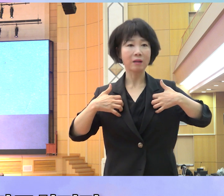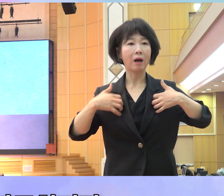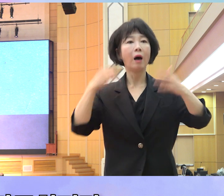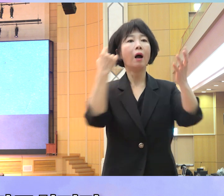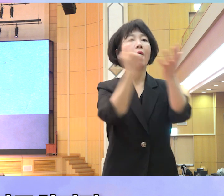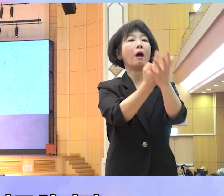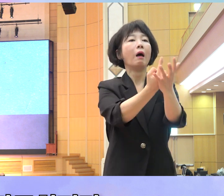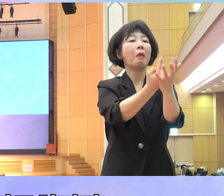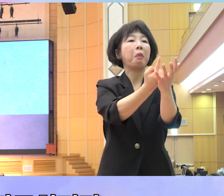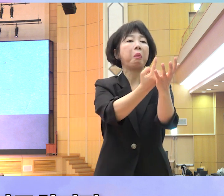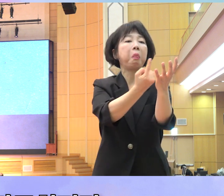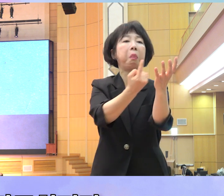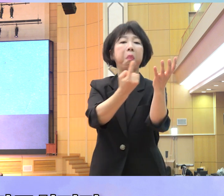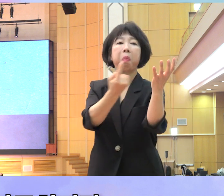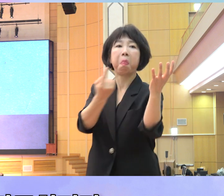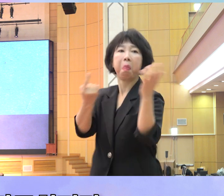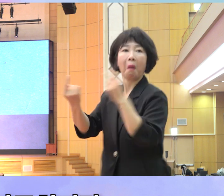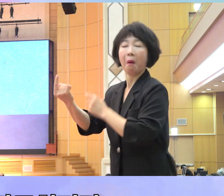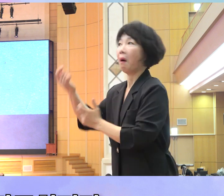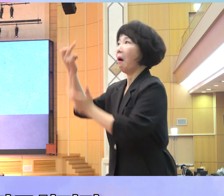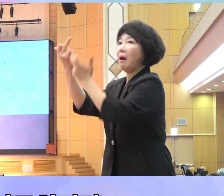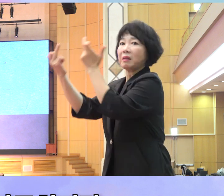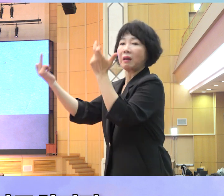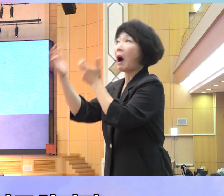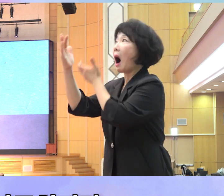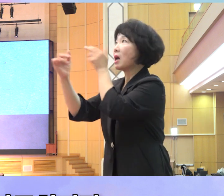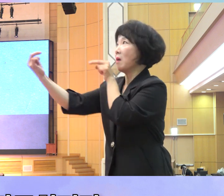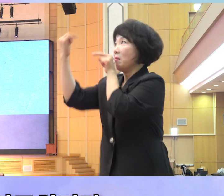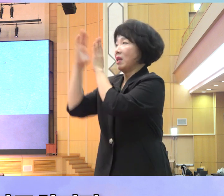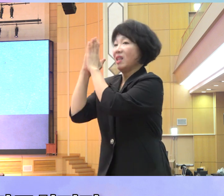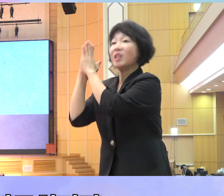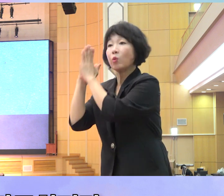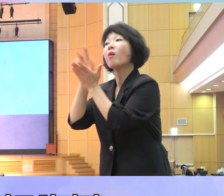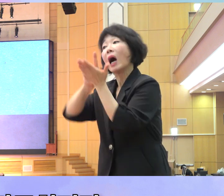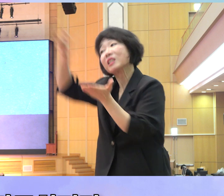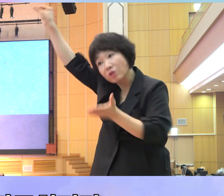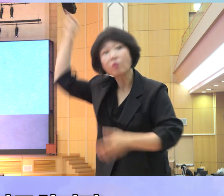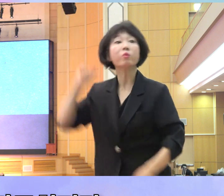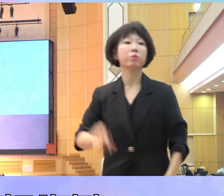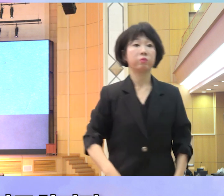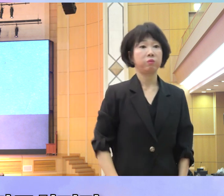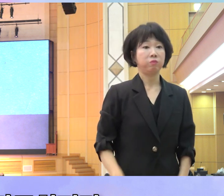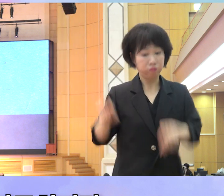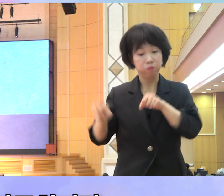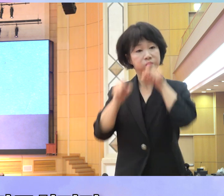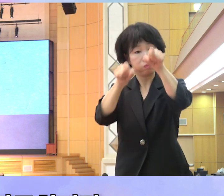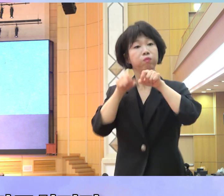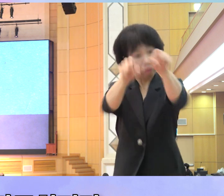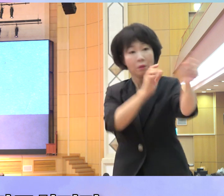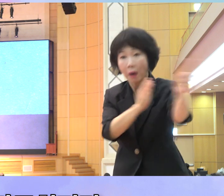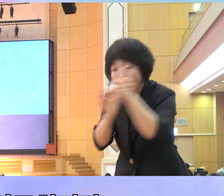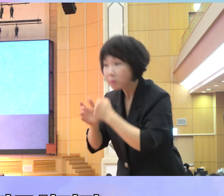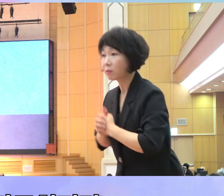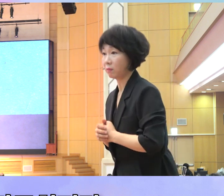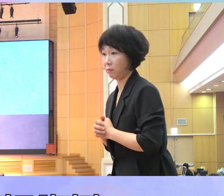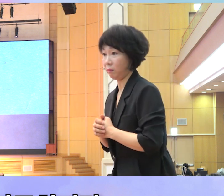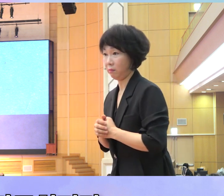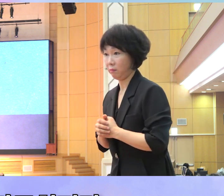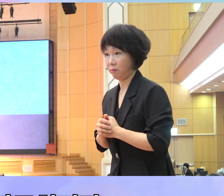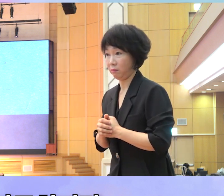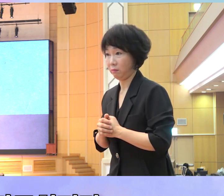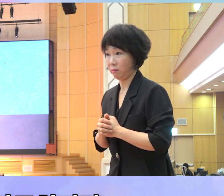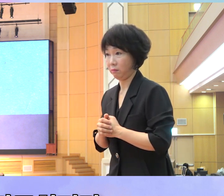주님과 함께하는 이 고요한 시간, 그 시간을 가졌단 말이에요. 여러분의 삶에서도